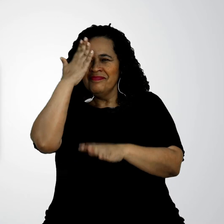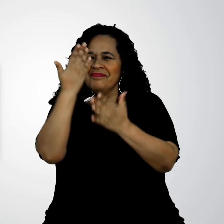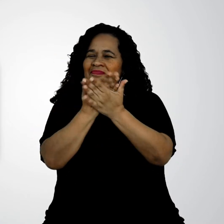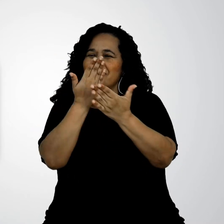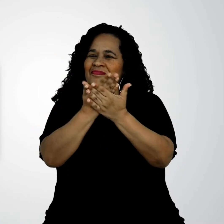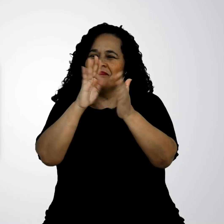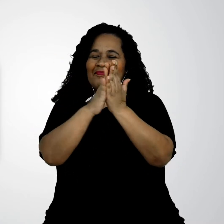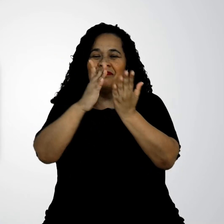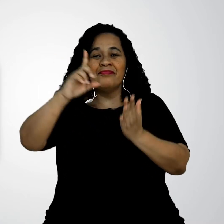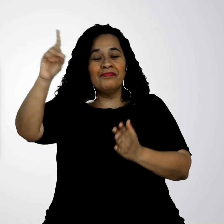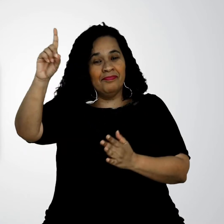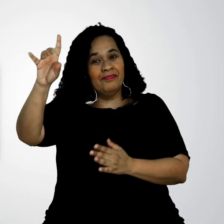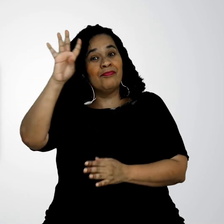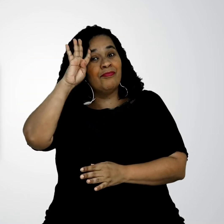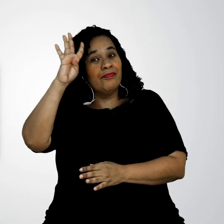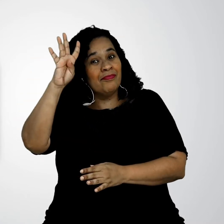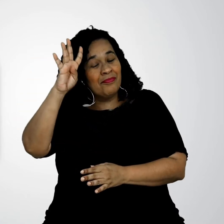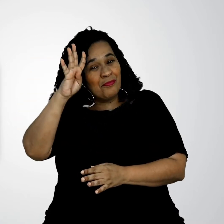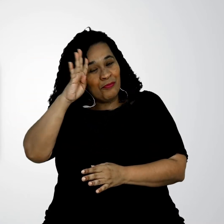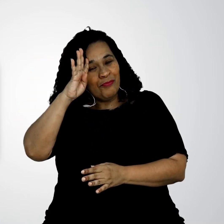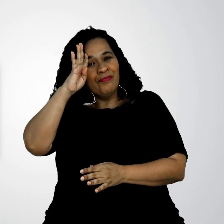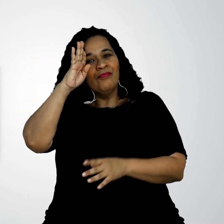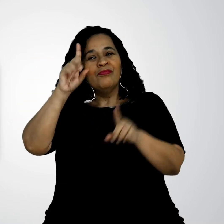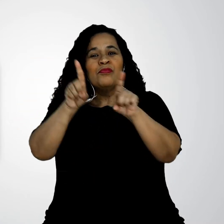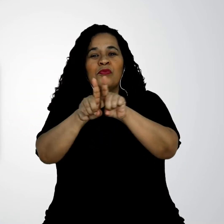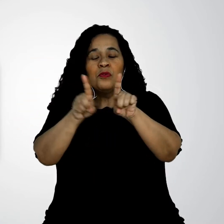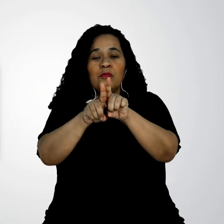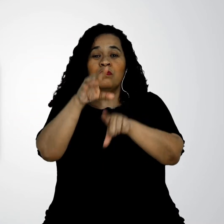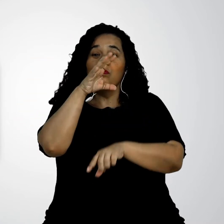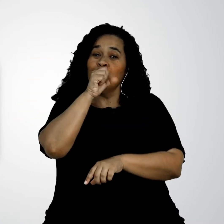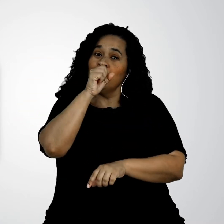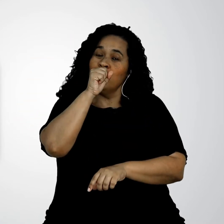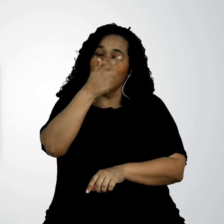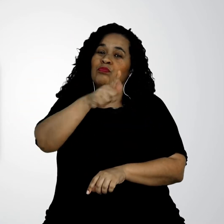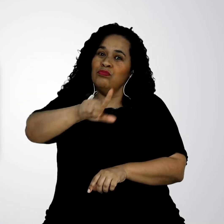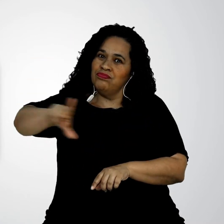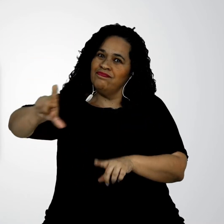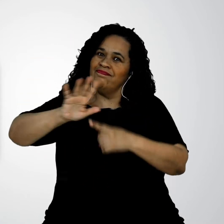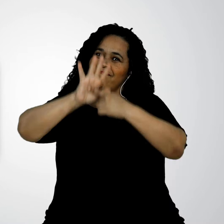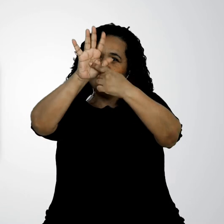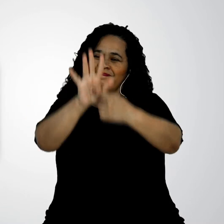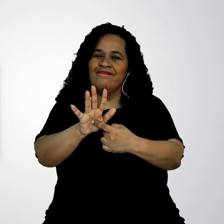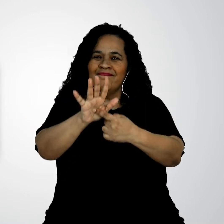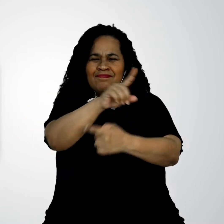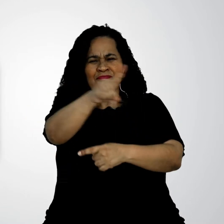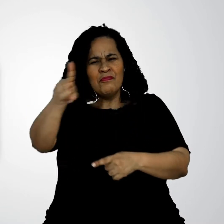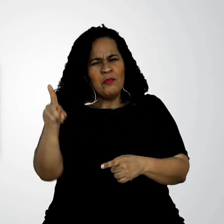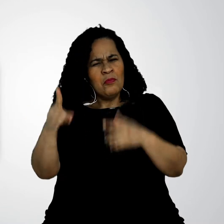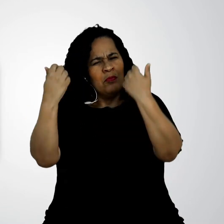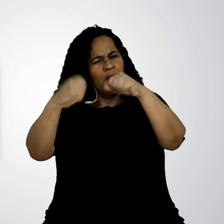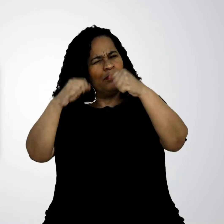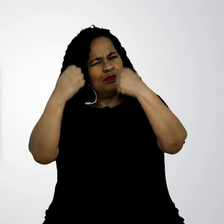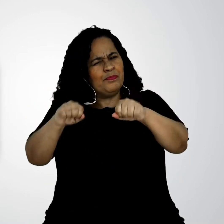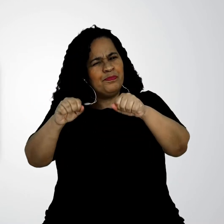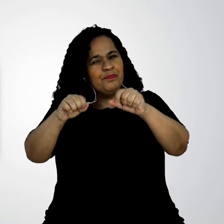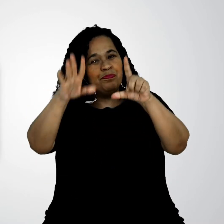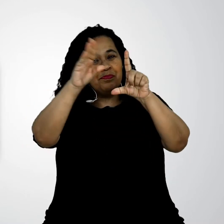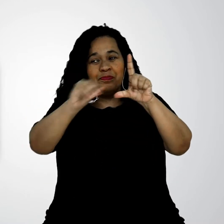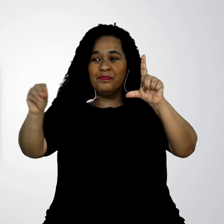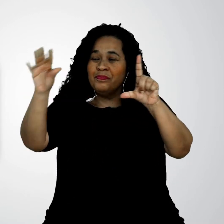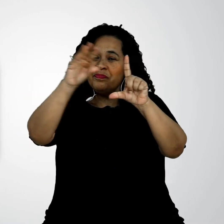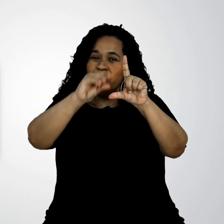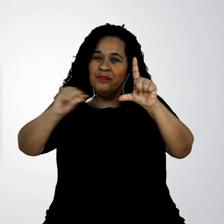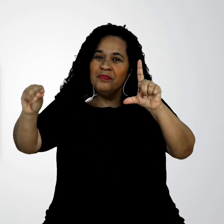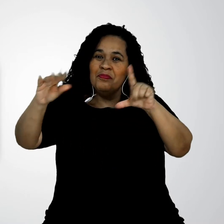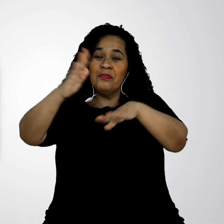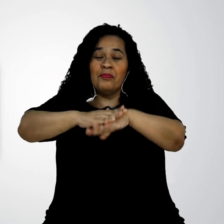ar às quartas-feiras e reprisada aos sábados. Então você precisa compartilhar para que nós